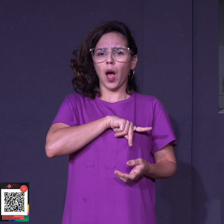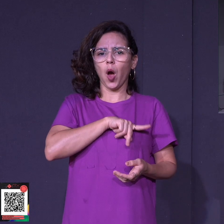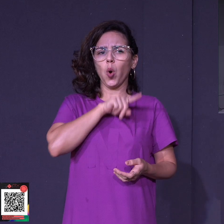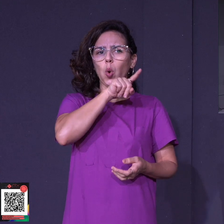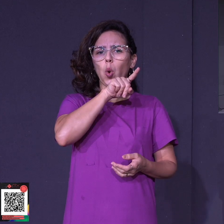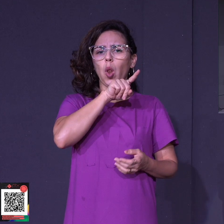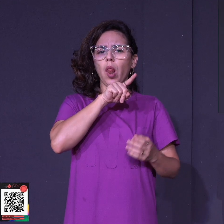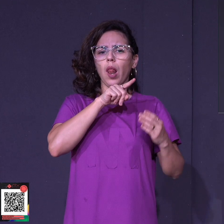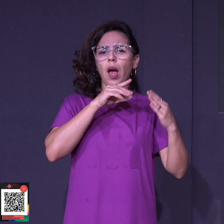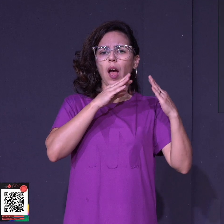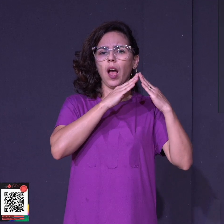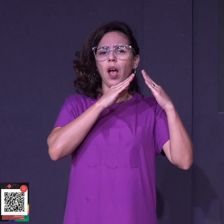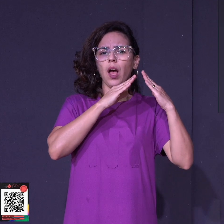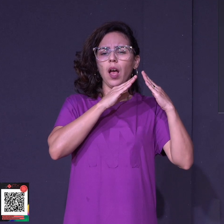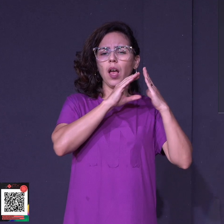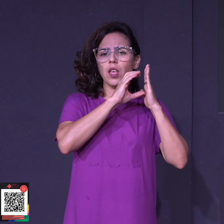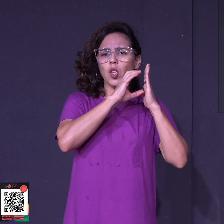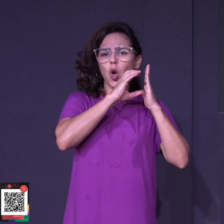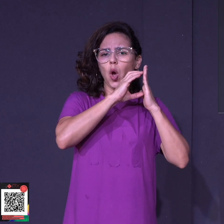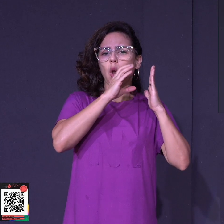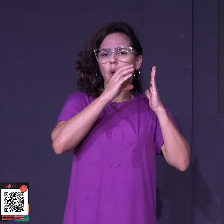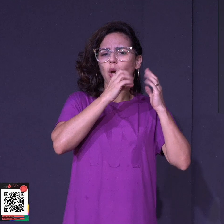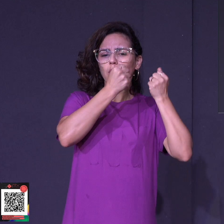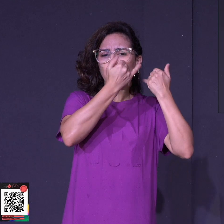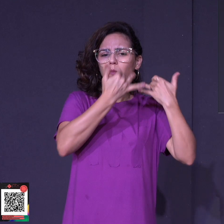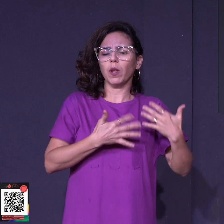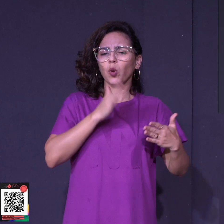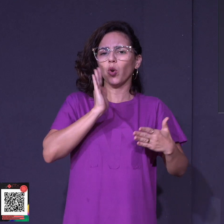Deus. Qual é a vontade de Deus? Não revide.